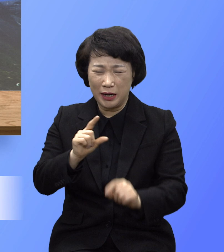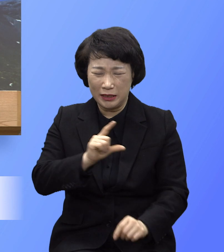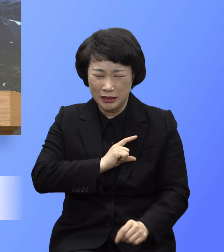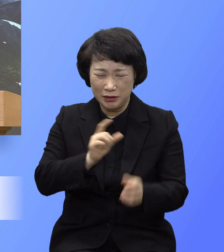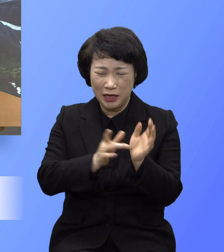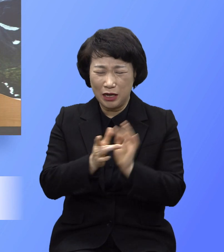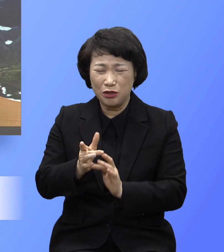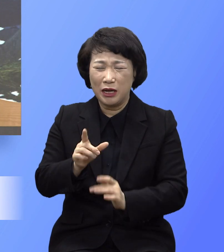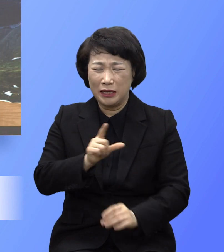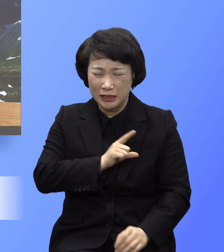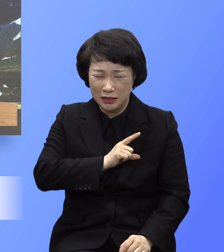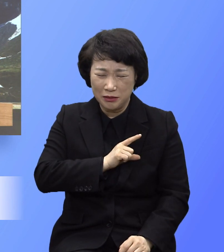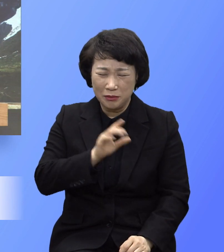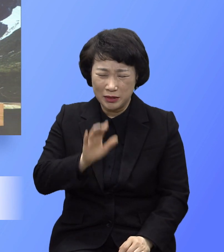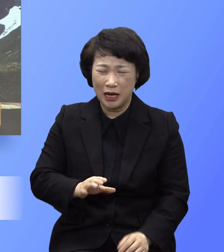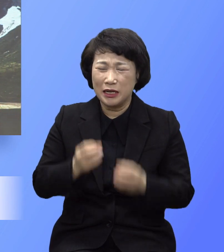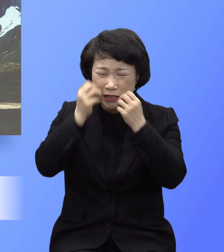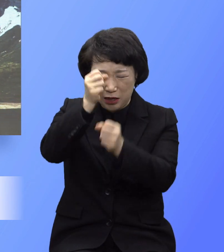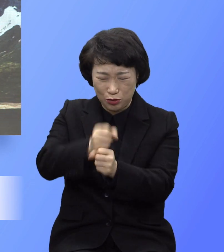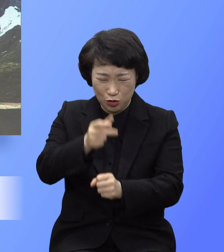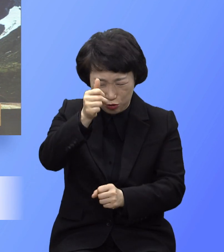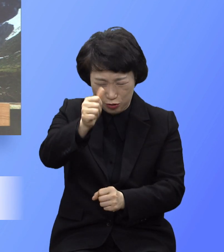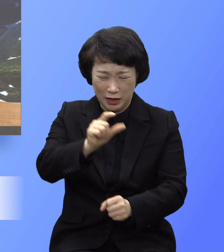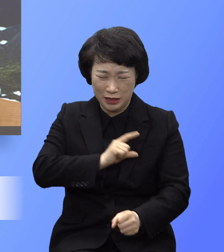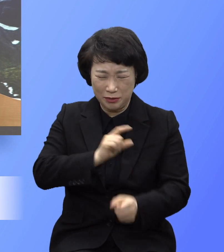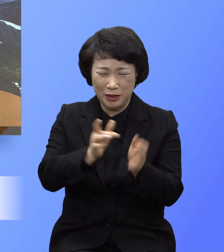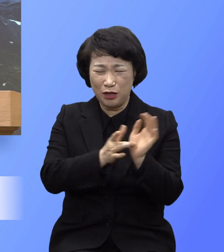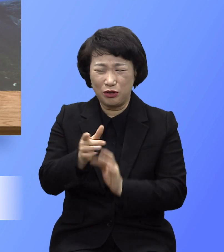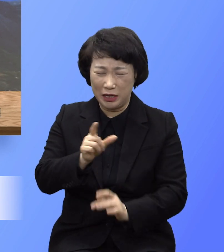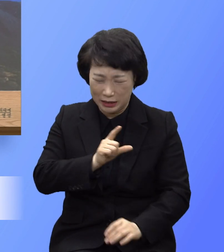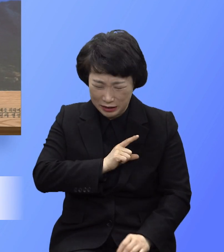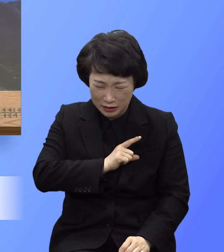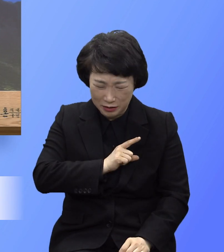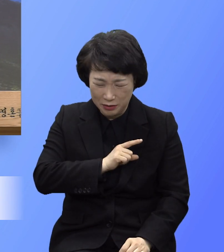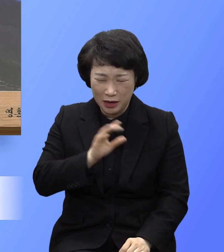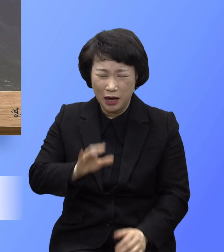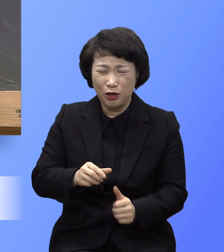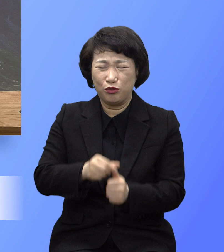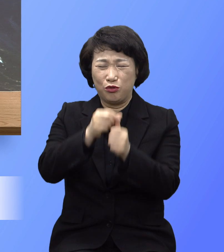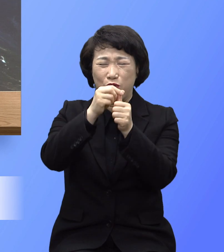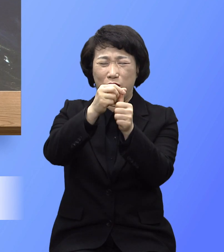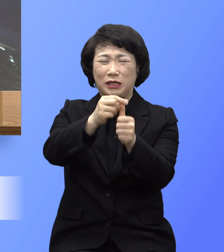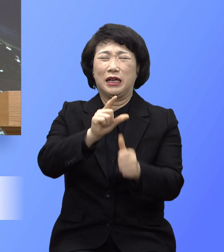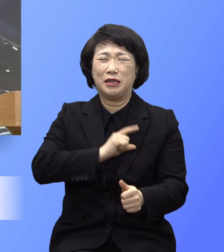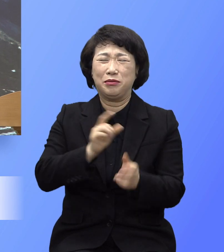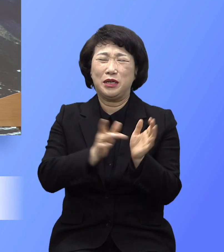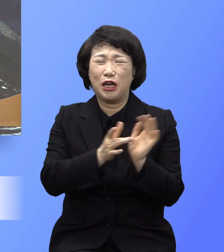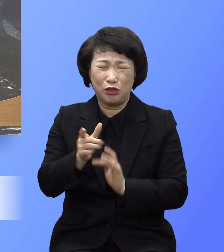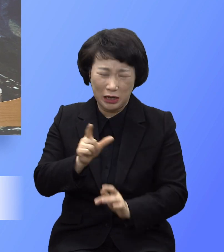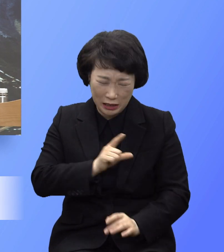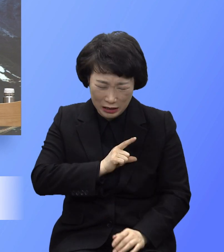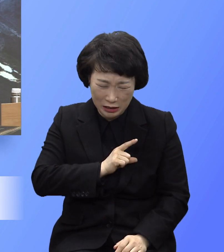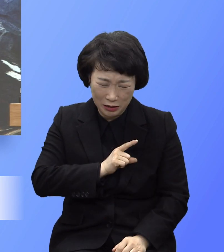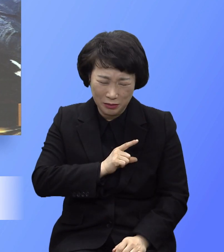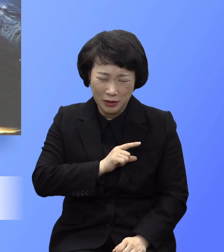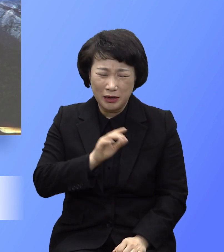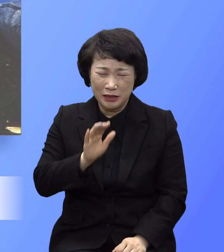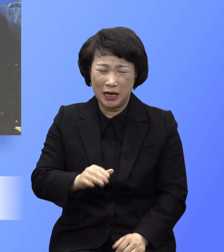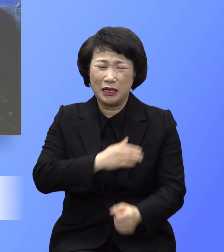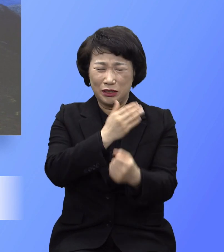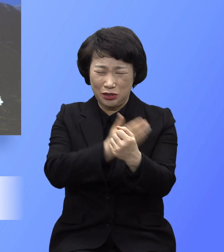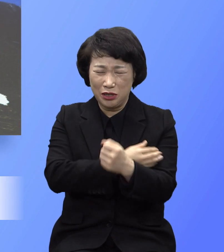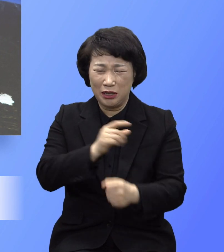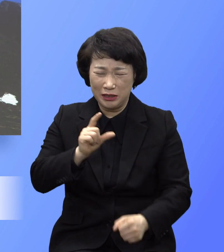이름, 예수의 이름, 창조의 이름, 예수의 이름, 구원의 이름, 예수의 이름,